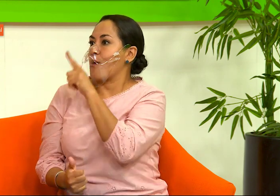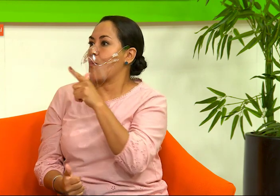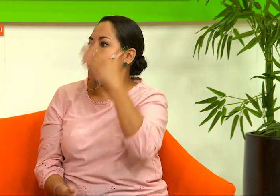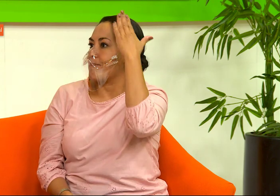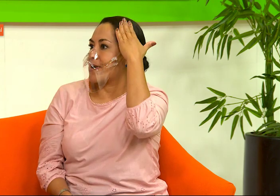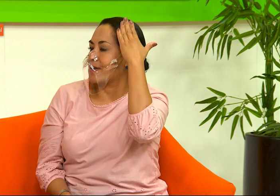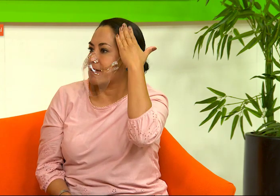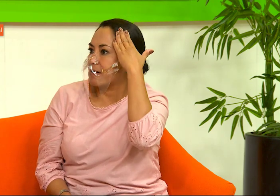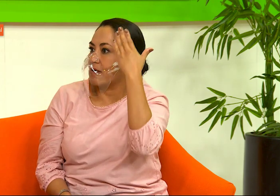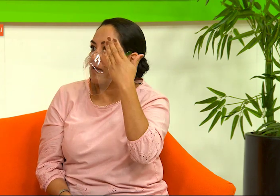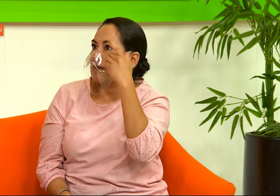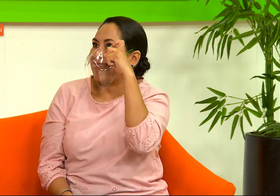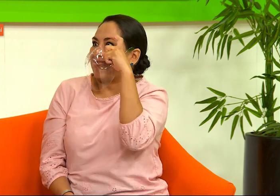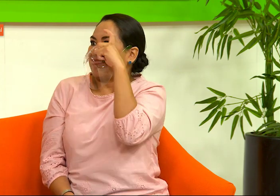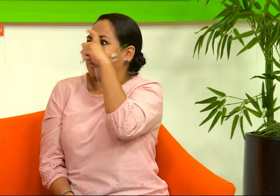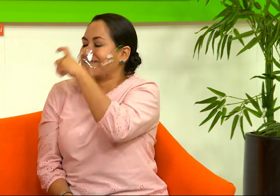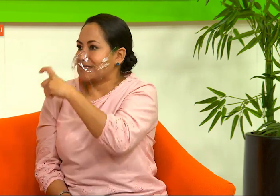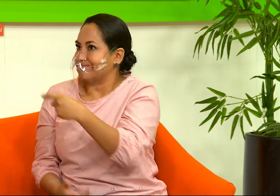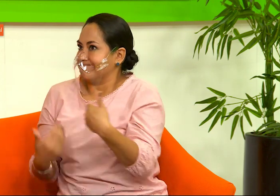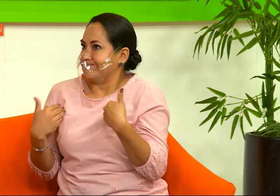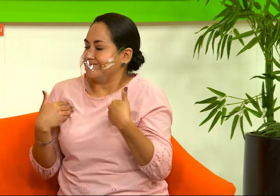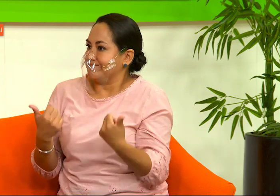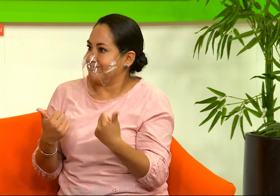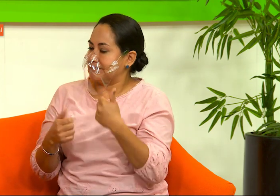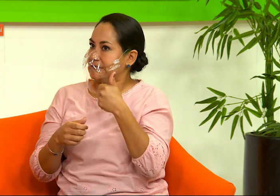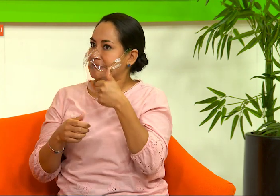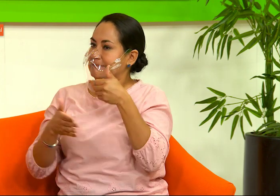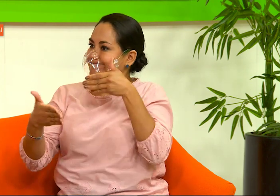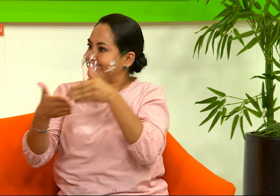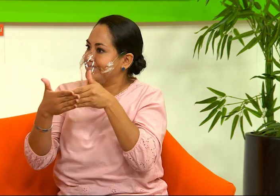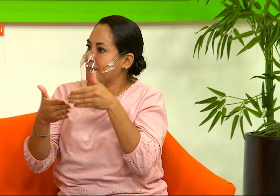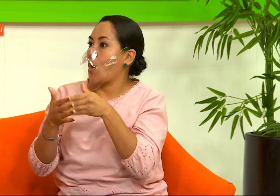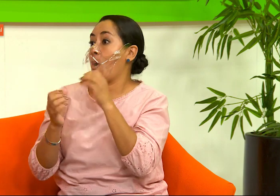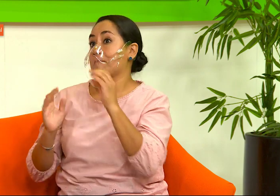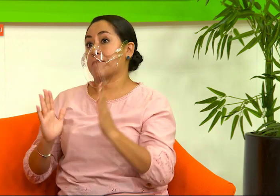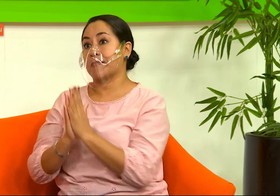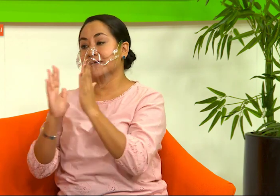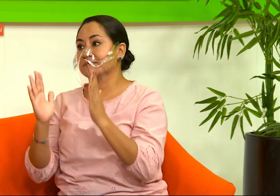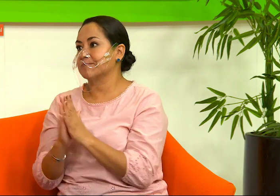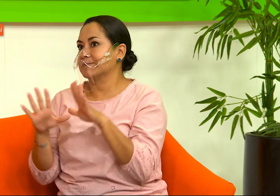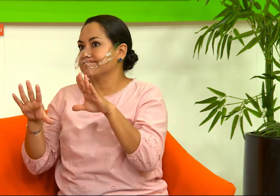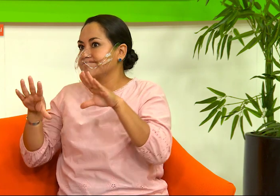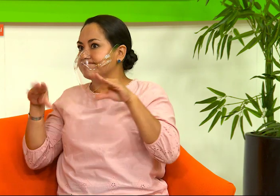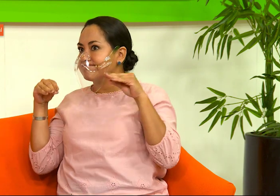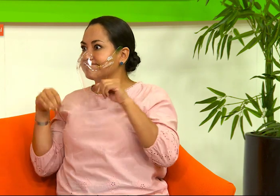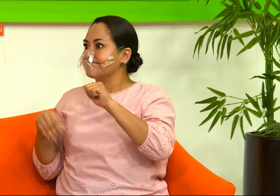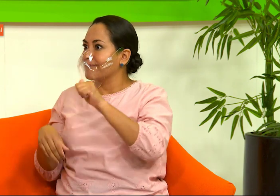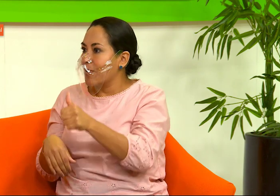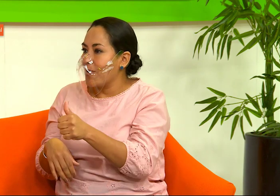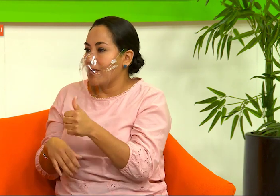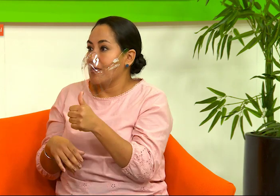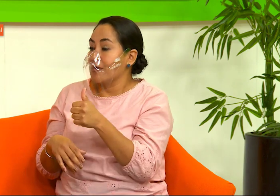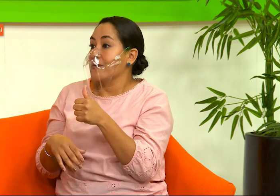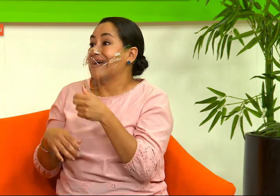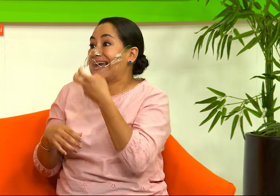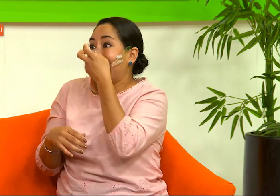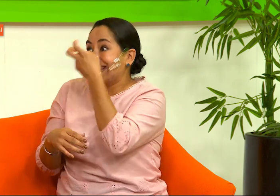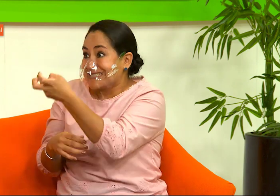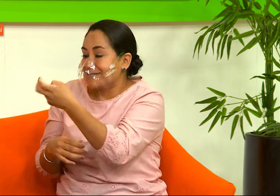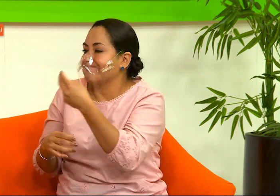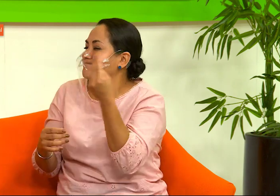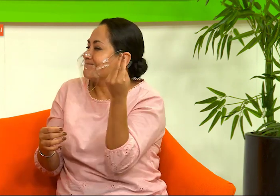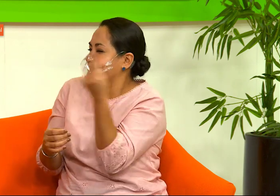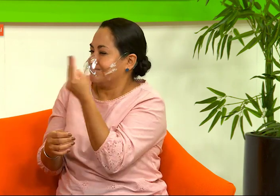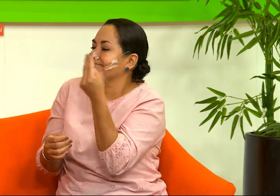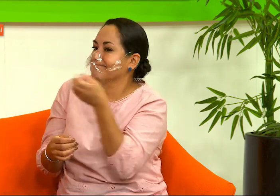modelo lingüístico del instructor sordo, pues no podría desarrollar esta lengua. El alumno no comprendería nada, existirían algunas barreras,